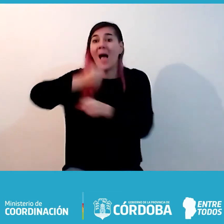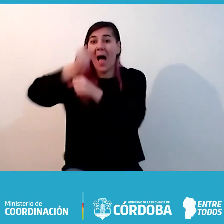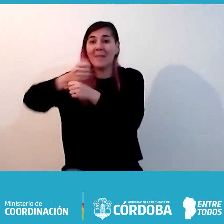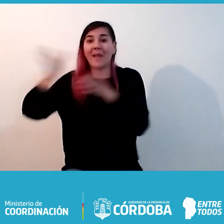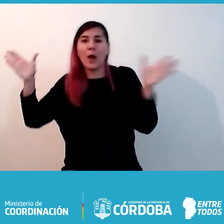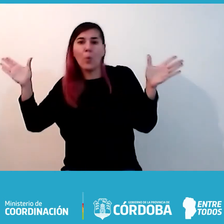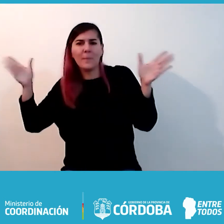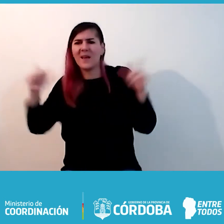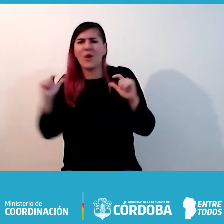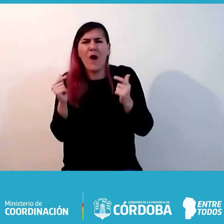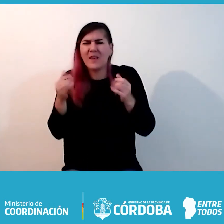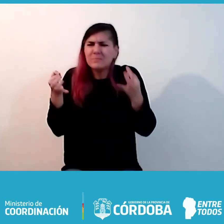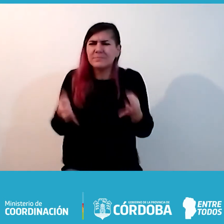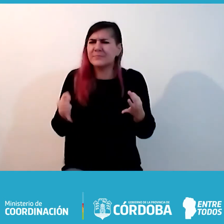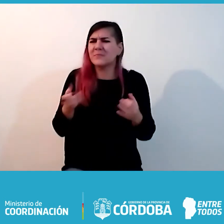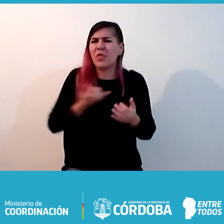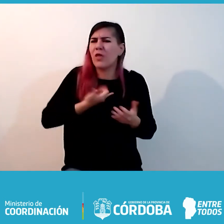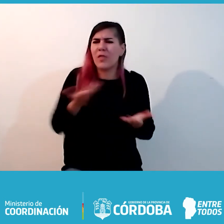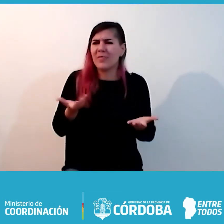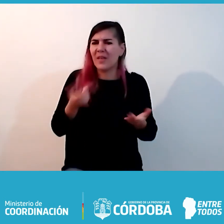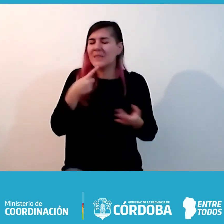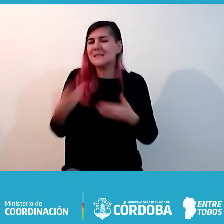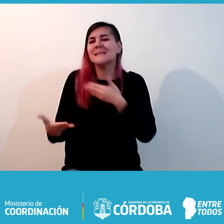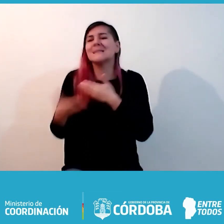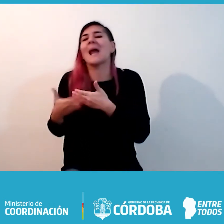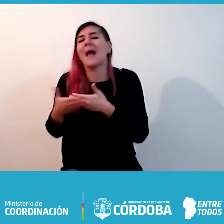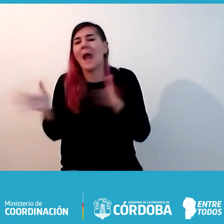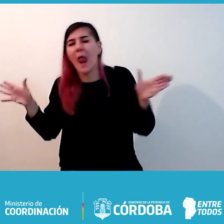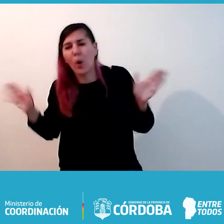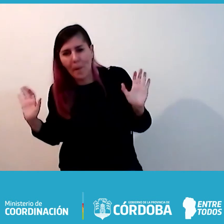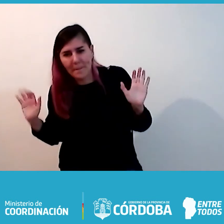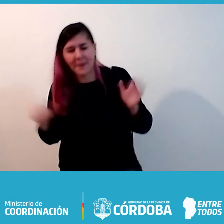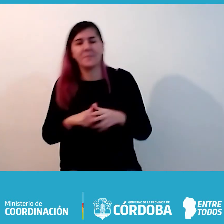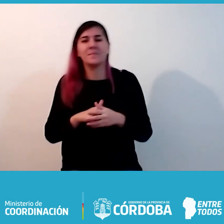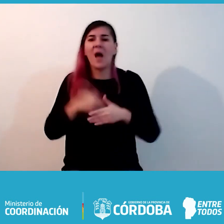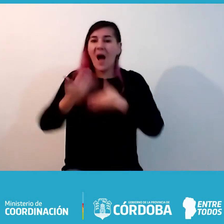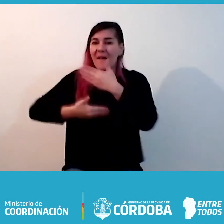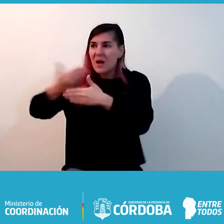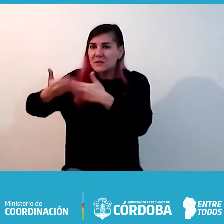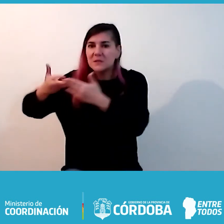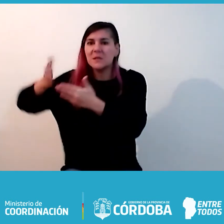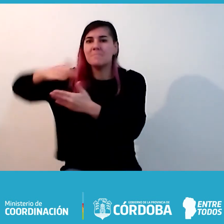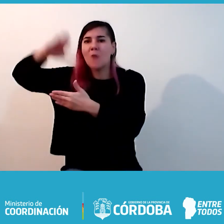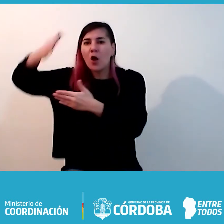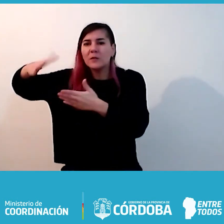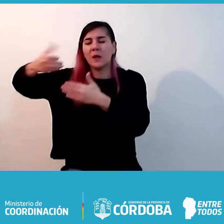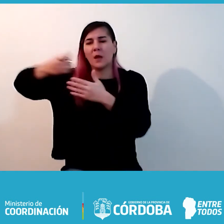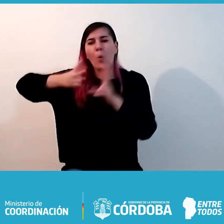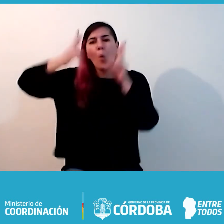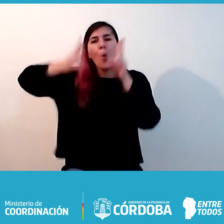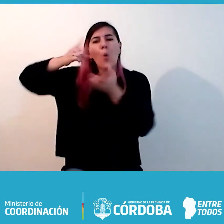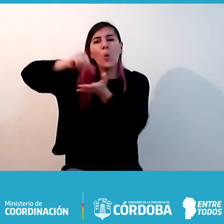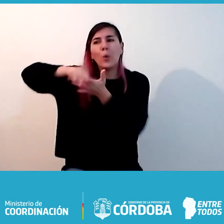que haya precisiones en ella, dado que se dice cercanías a la cumbre. Hay un avance hacia el monte extendiendo la zona urbana. Detrás del argumento